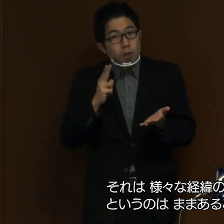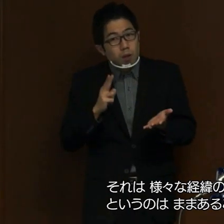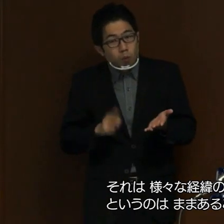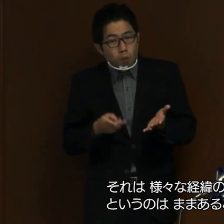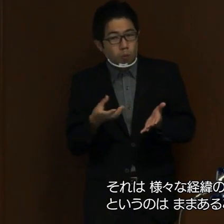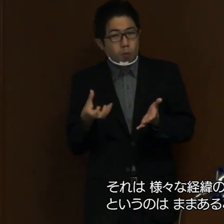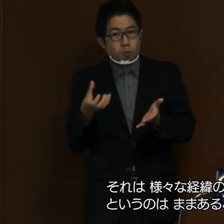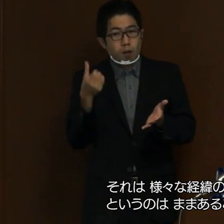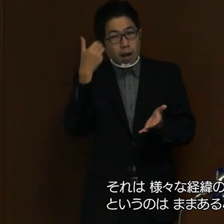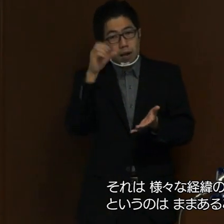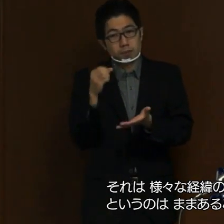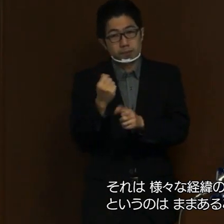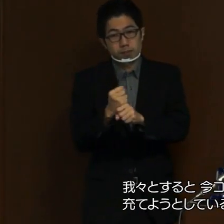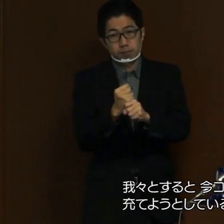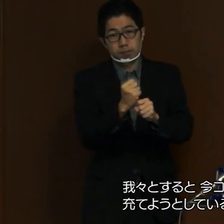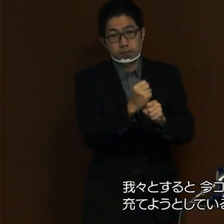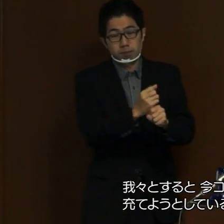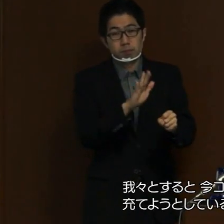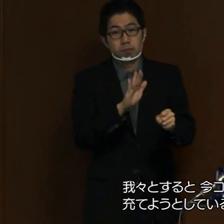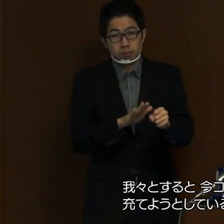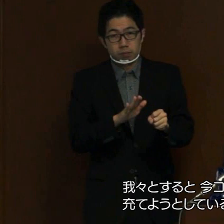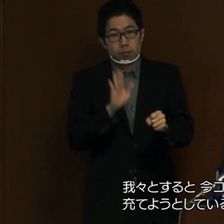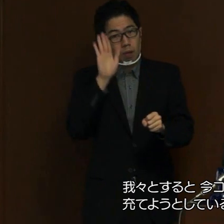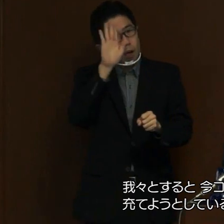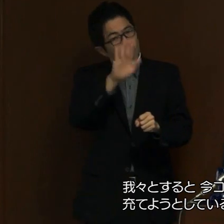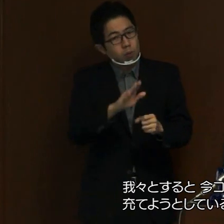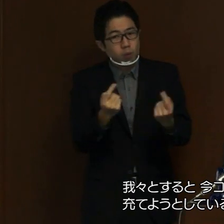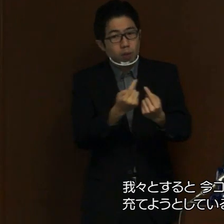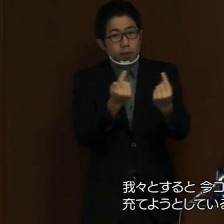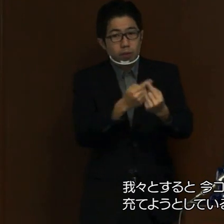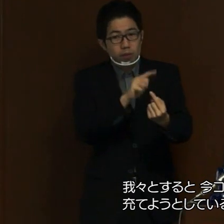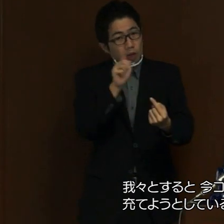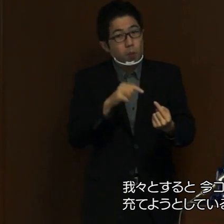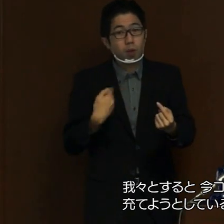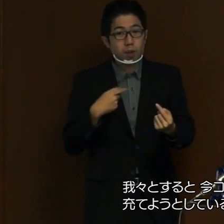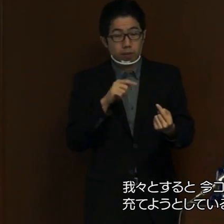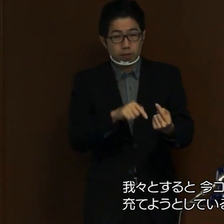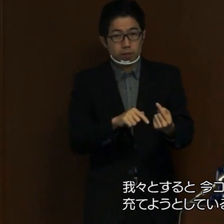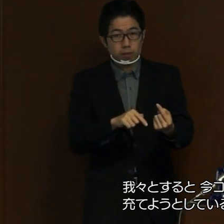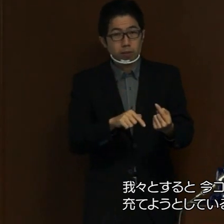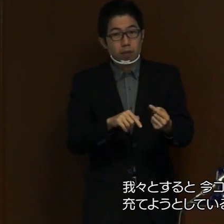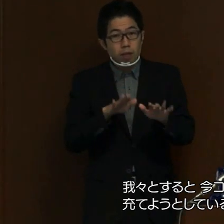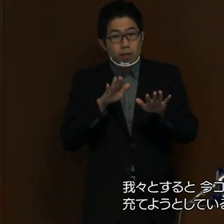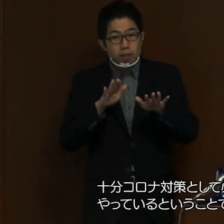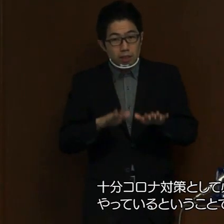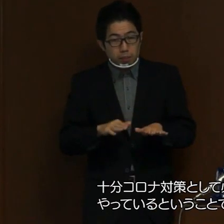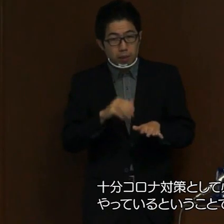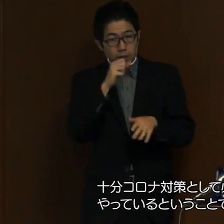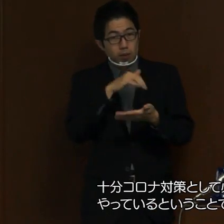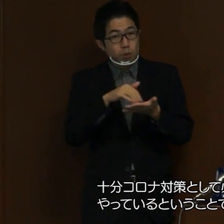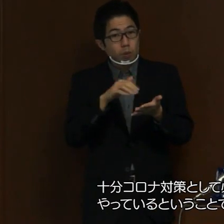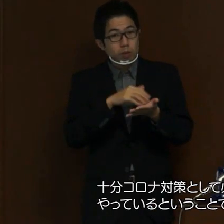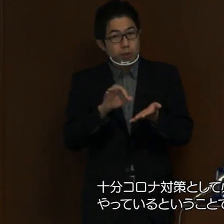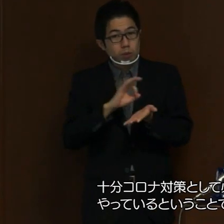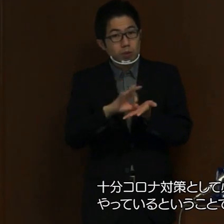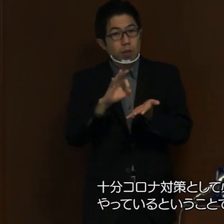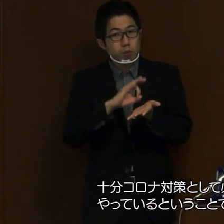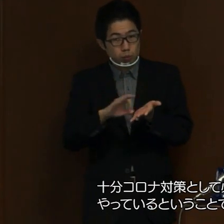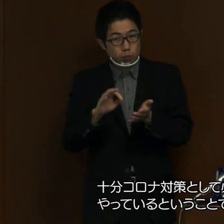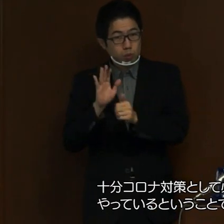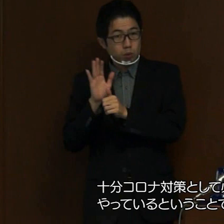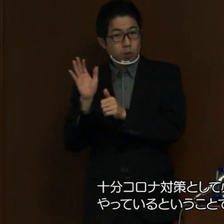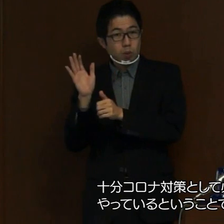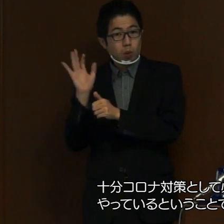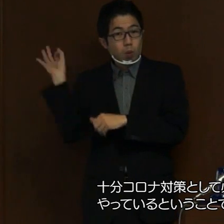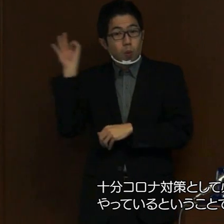振り返ることっていうのはままあることなので、まあ、我々とすると今コロナの交付金を当てようとしているものについては十分コロナ対